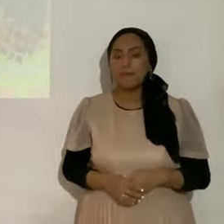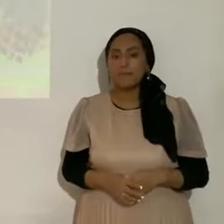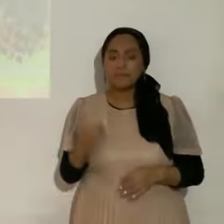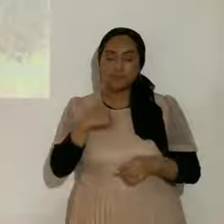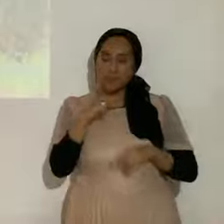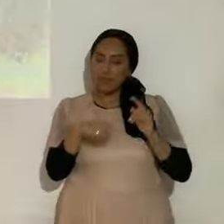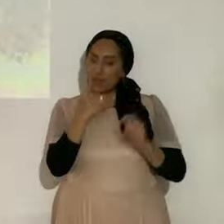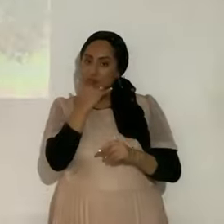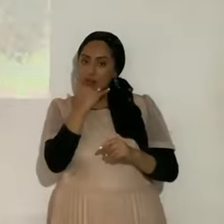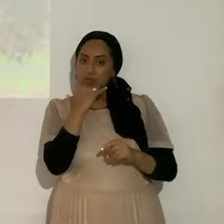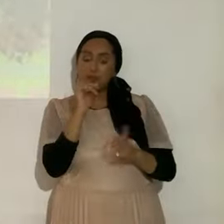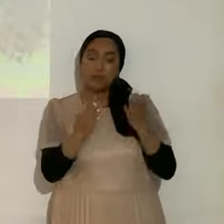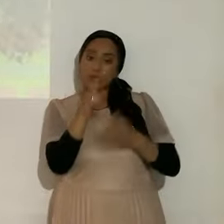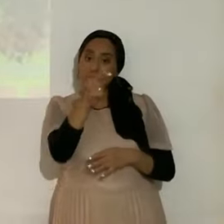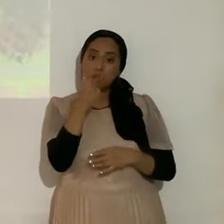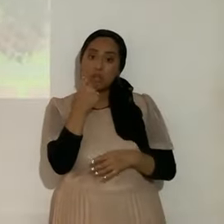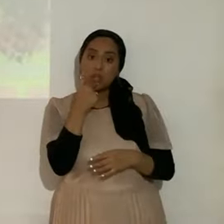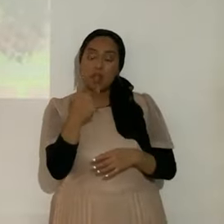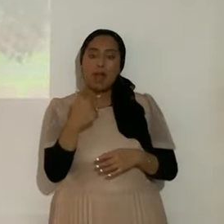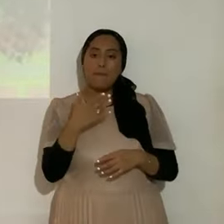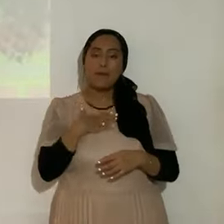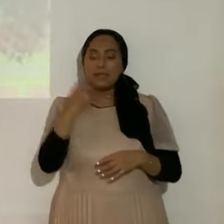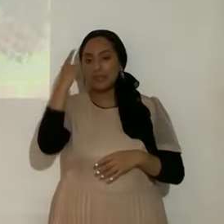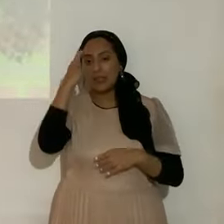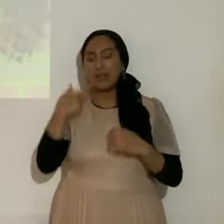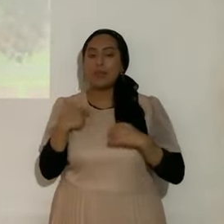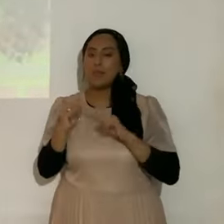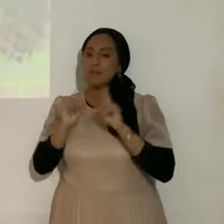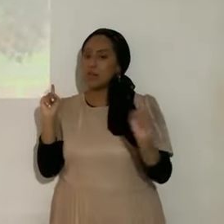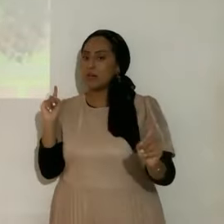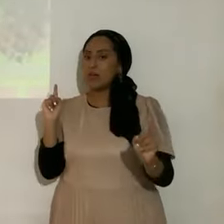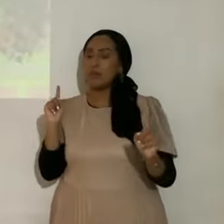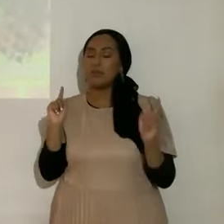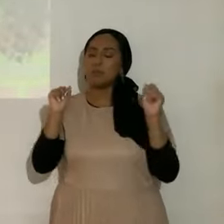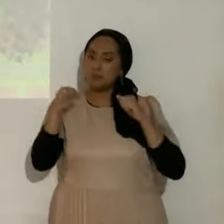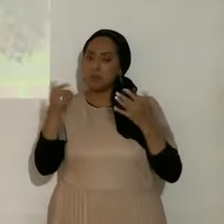puedo equivocar, o tal vez tú dirás, bueno, yo tengo otra idea, hermano, o así,